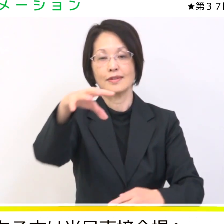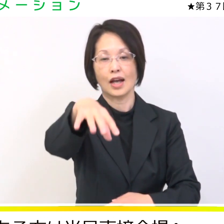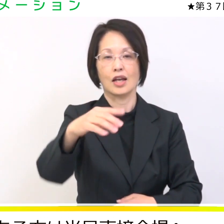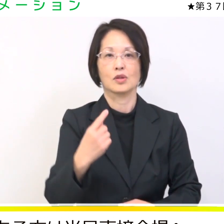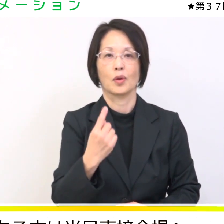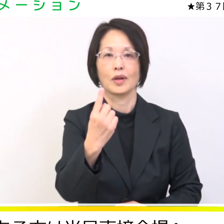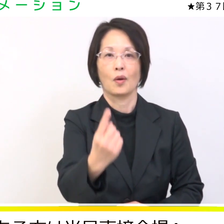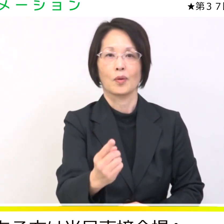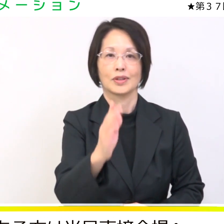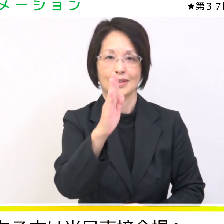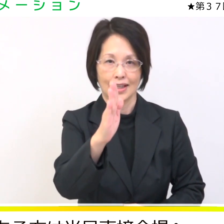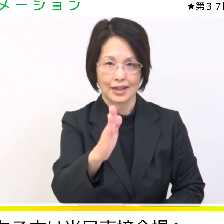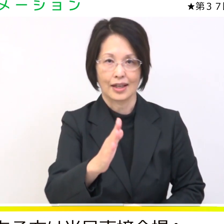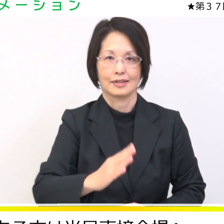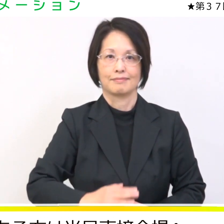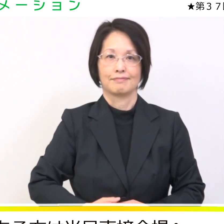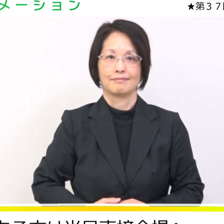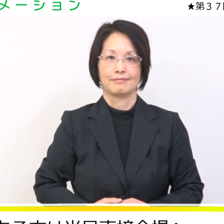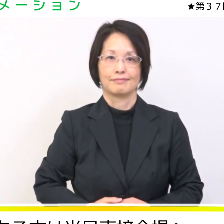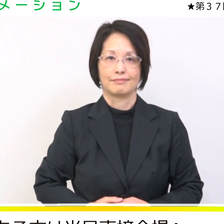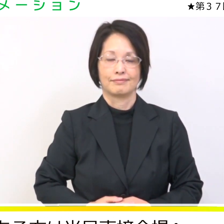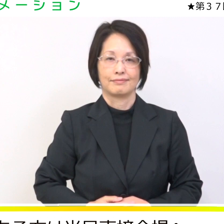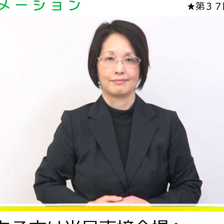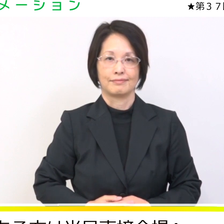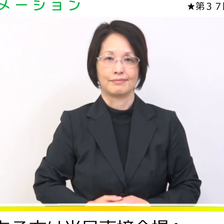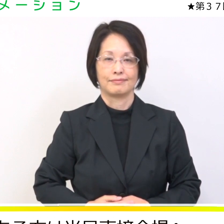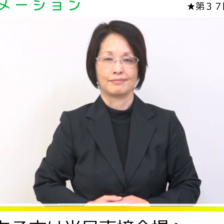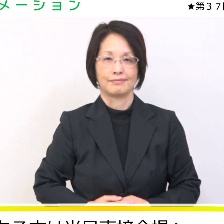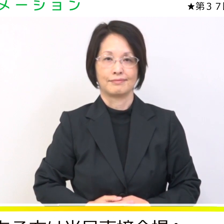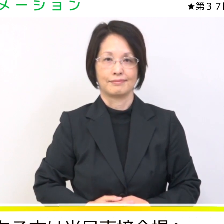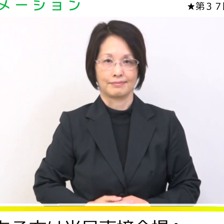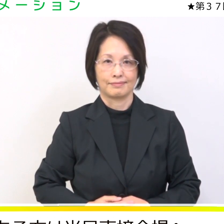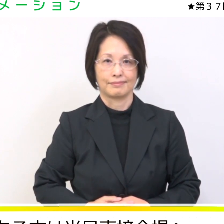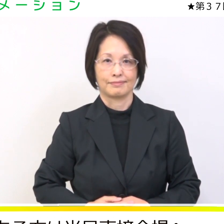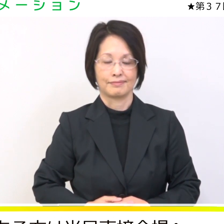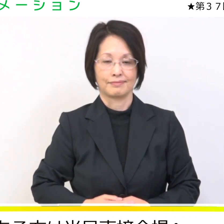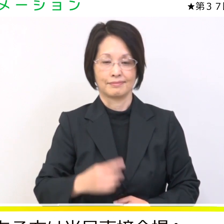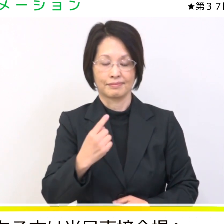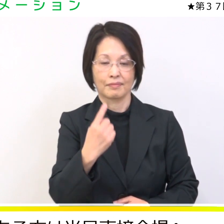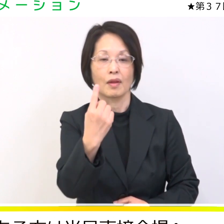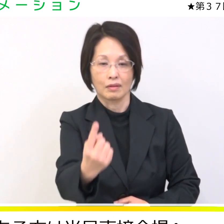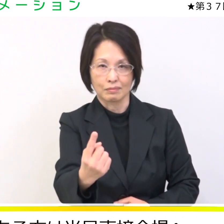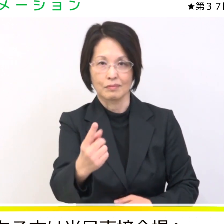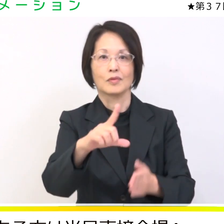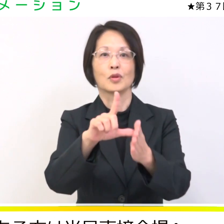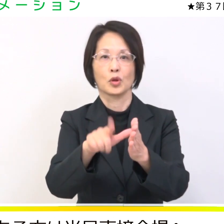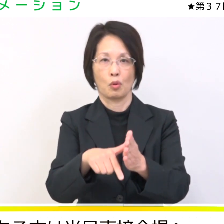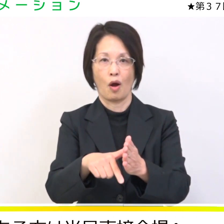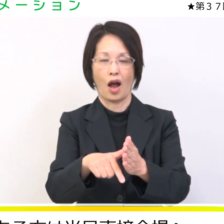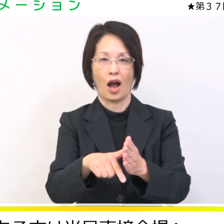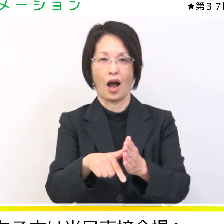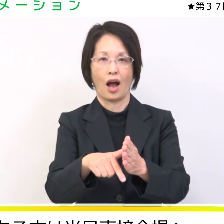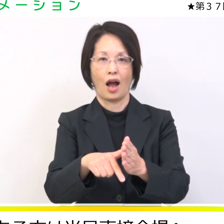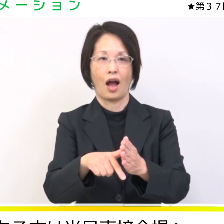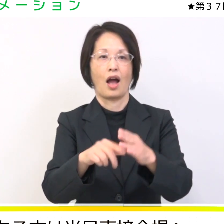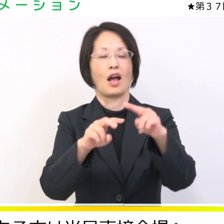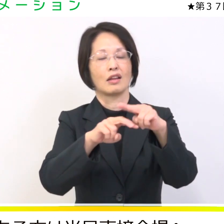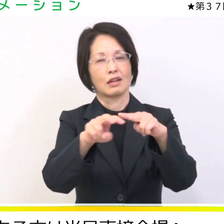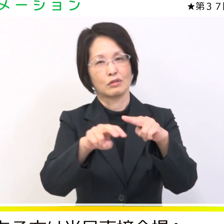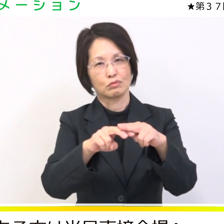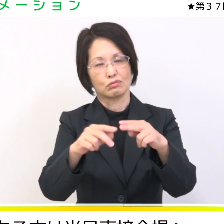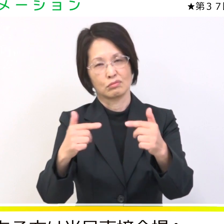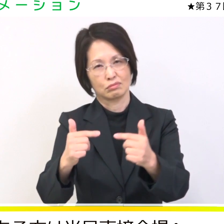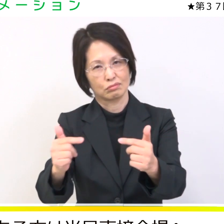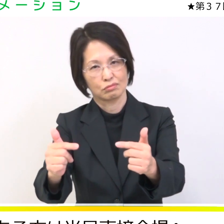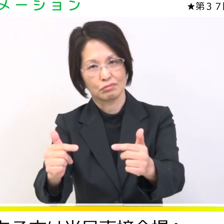にお越しくださいまたご来場の際は公共交通機関を